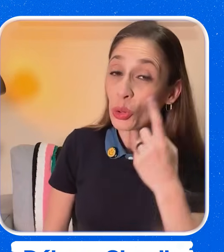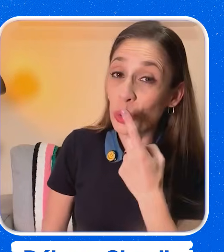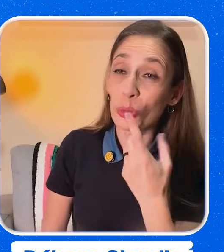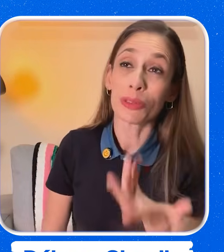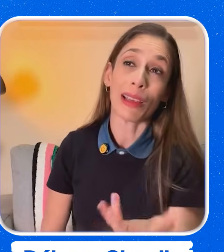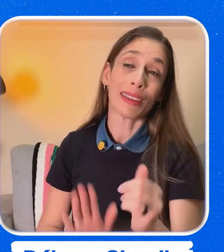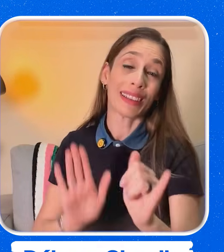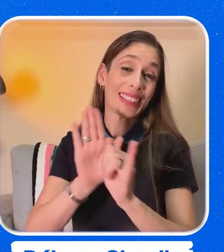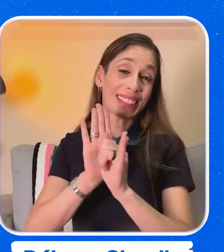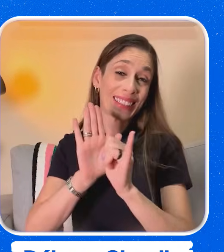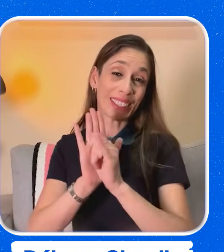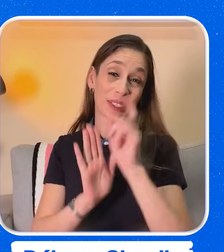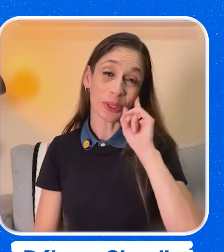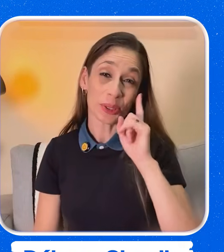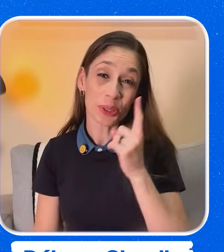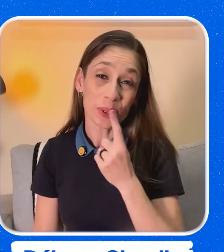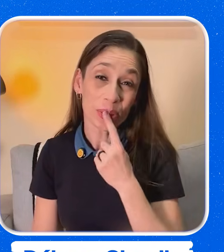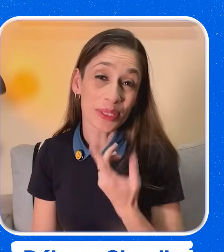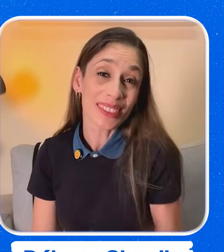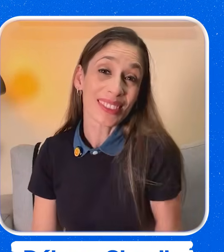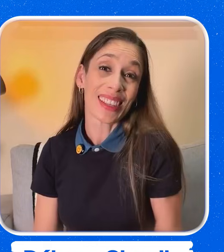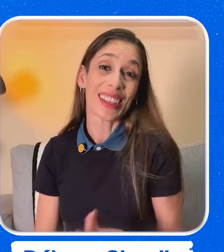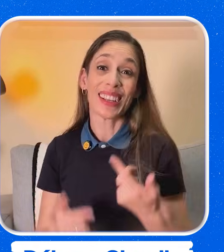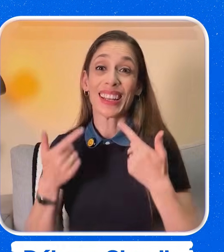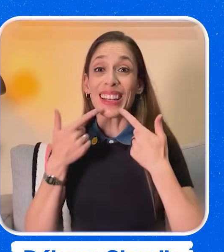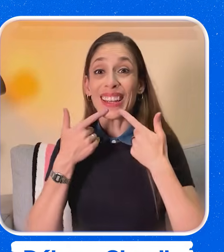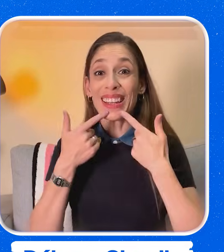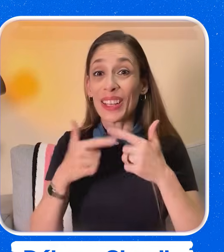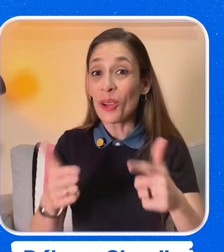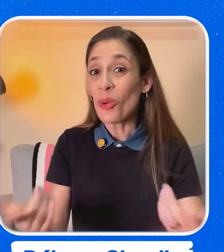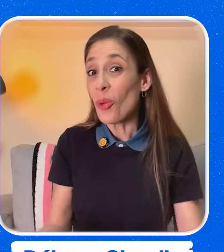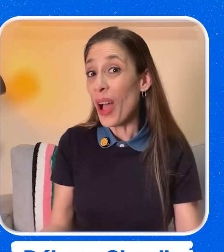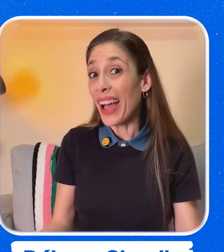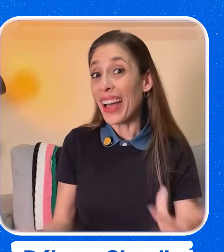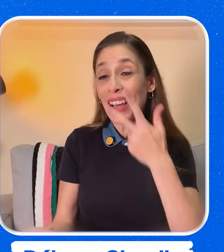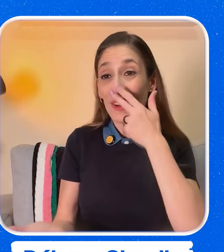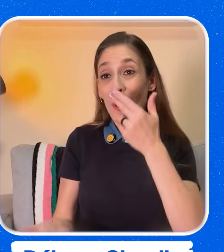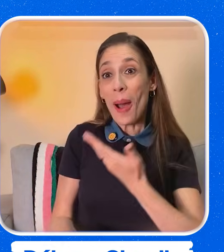identidade e você vai selecionar amizades, né?